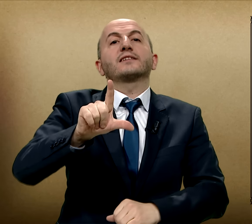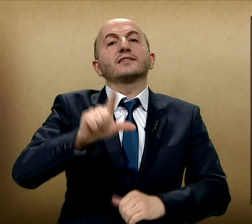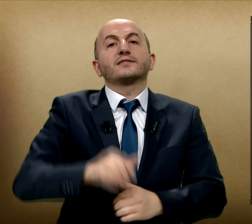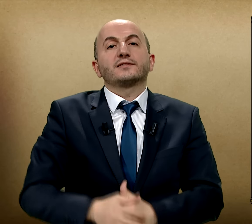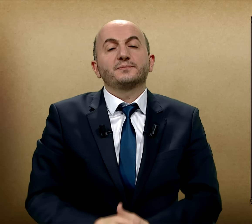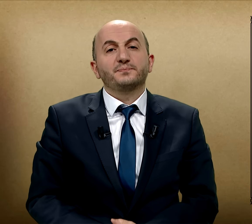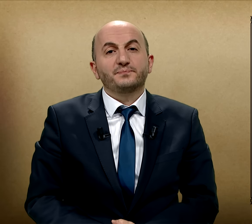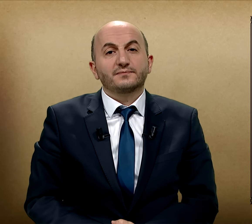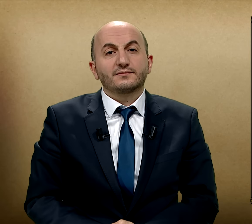etmelidir.